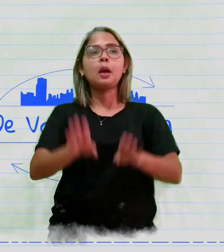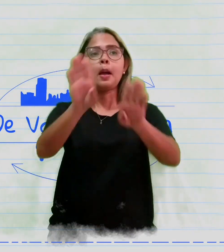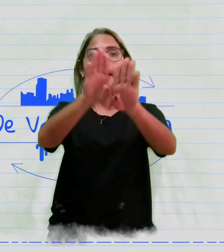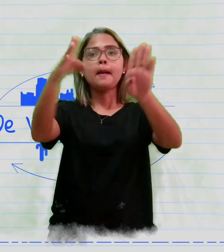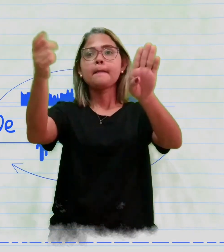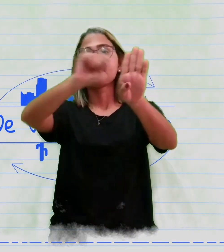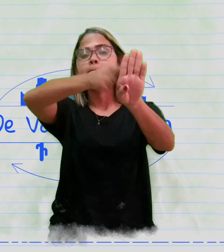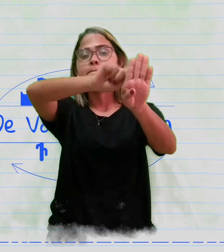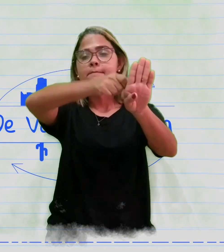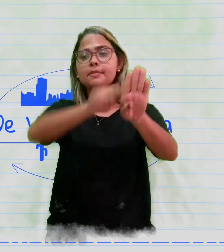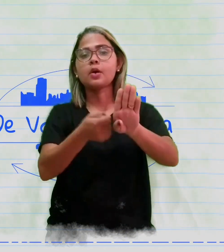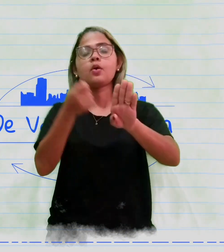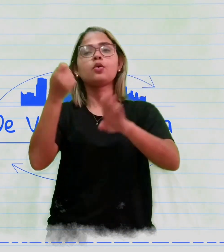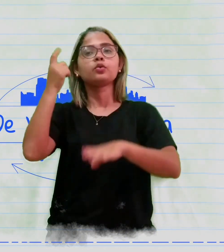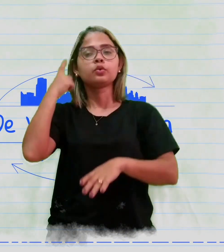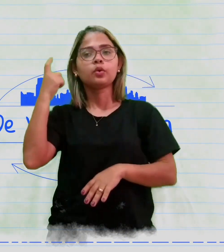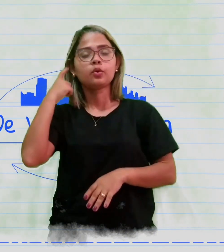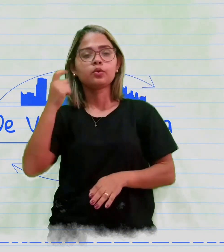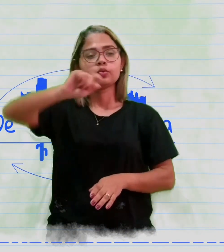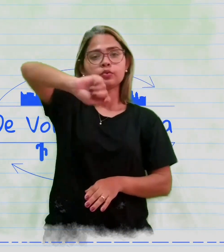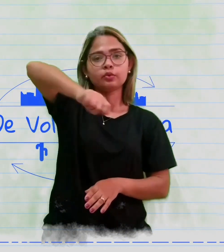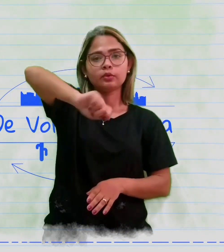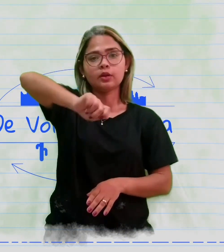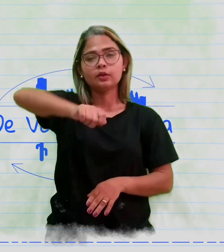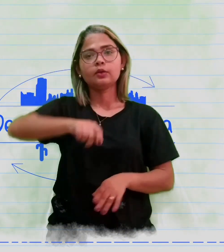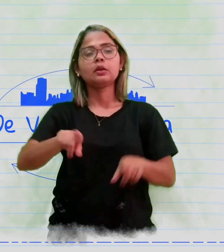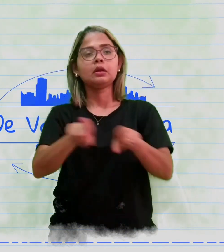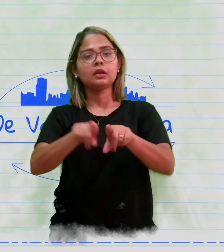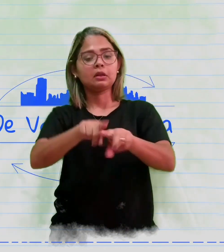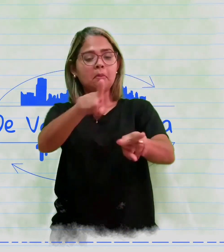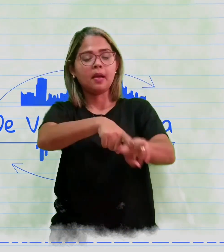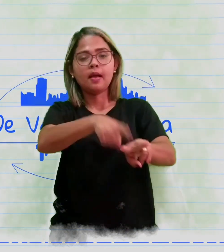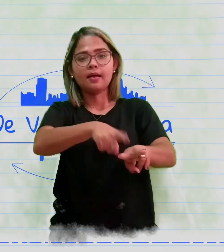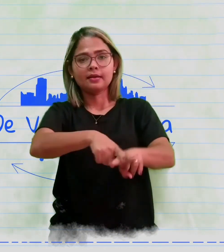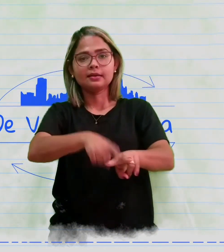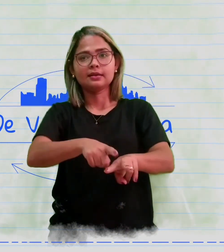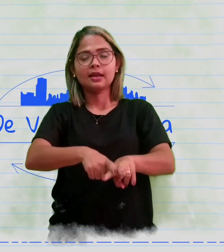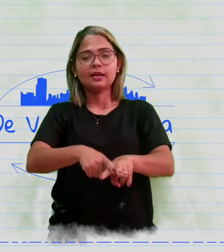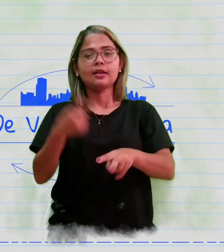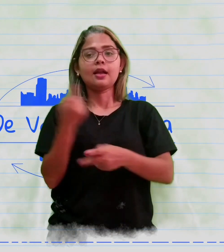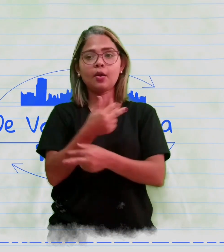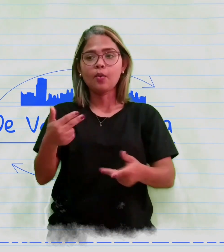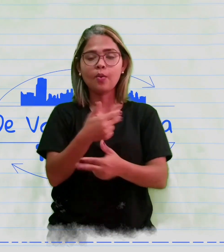é a chave que roda, e o som de uma torneira, e uma chinela arrastando, que é uma coisa assim, sim, nordestina, cearense